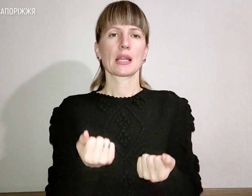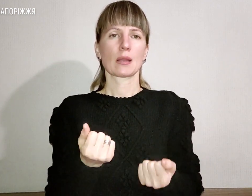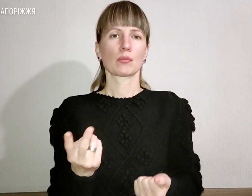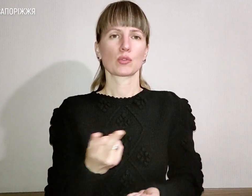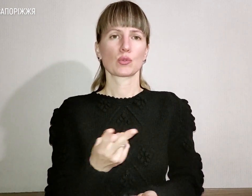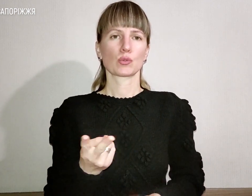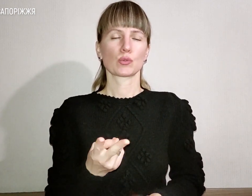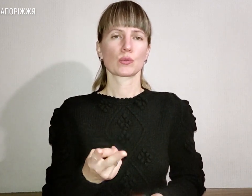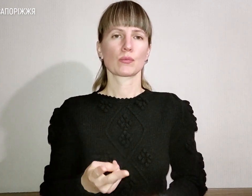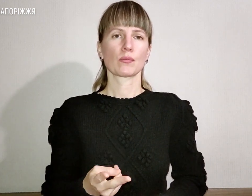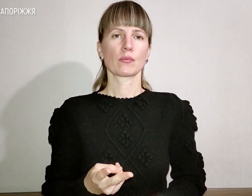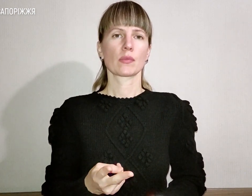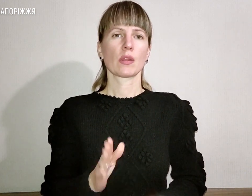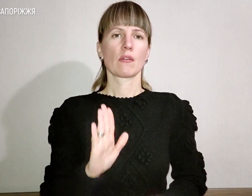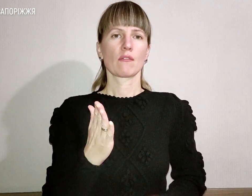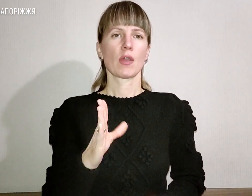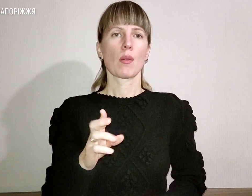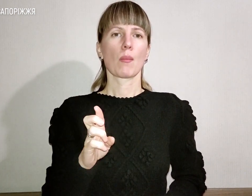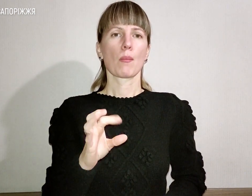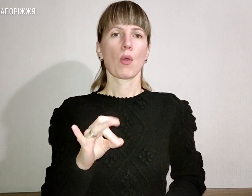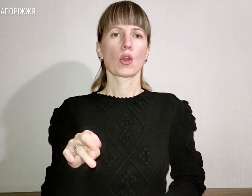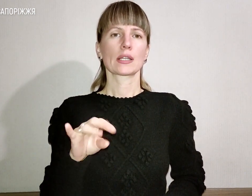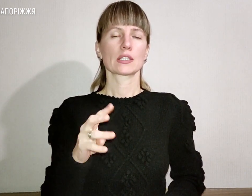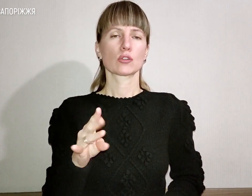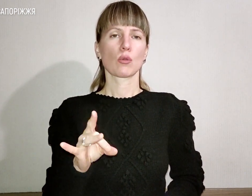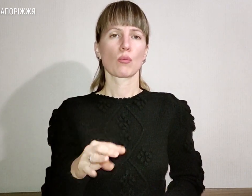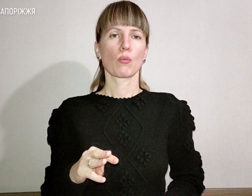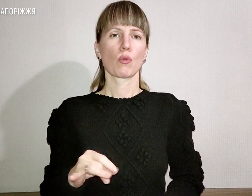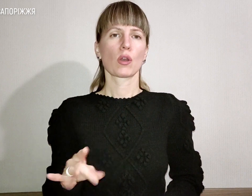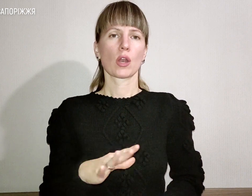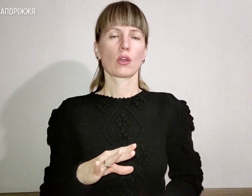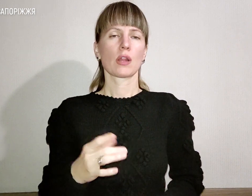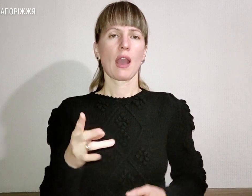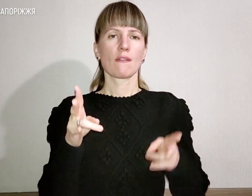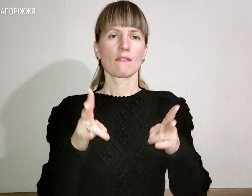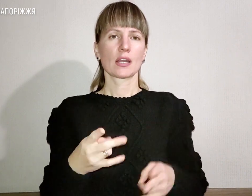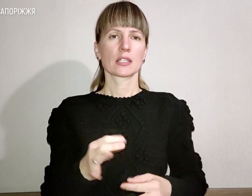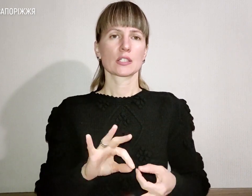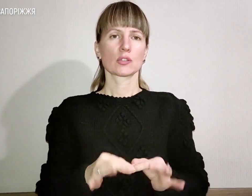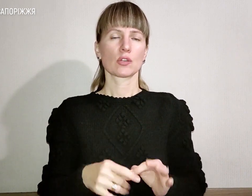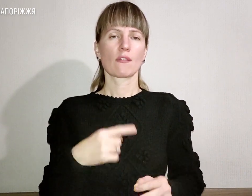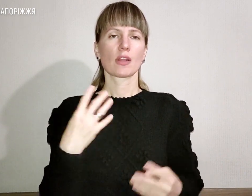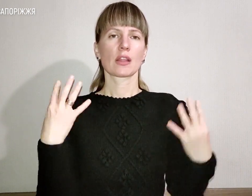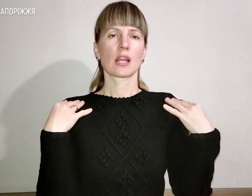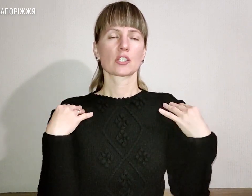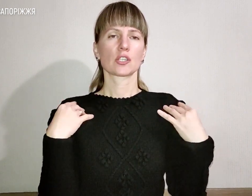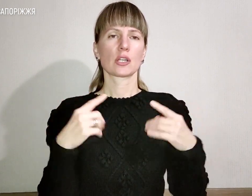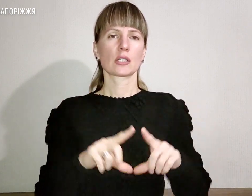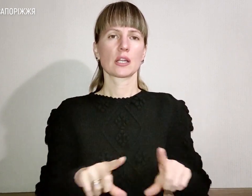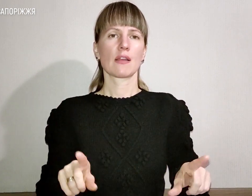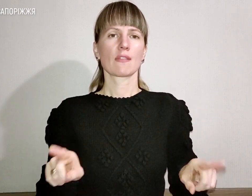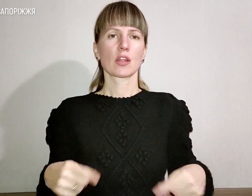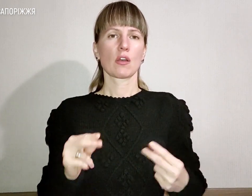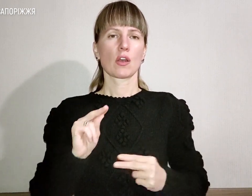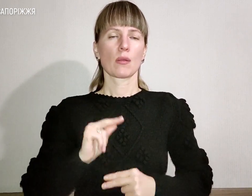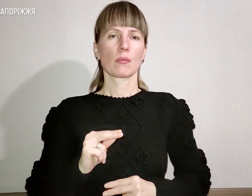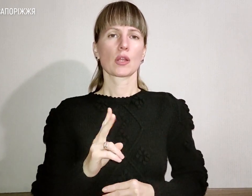одного. В Бородінському районі аварія дещо складніша, каже начальник дільниці аварійно-відновлювальних робіт концерну «Міські теплові